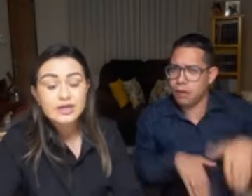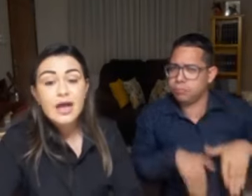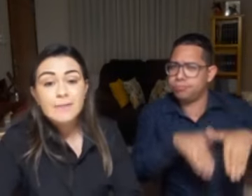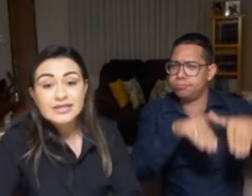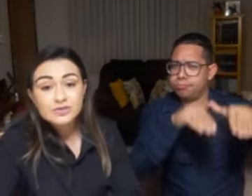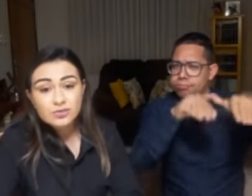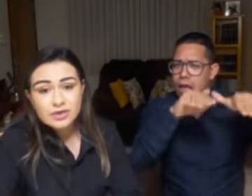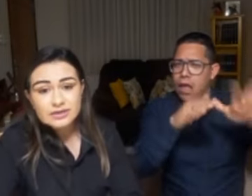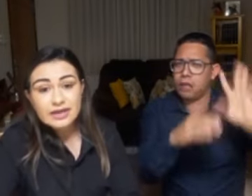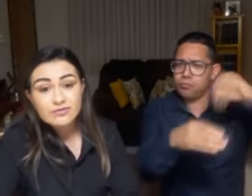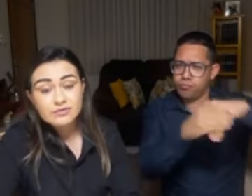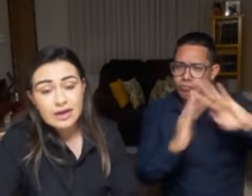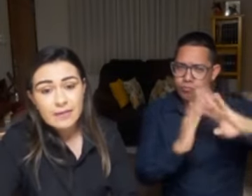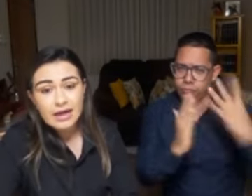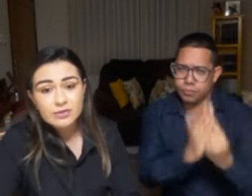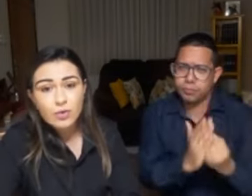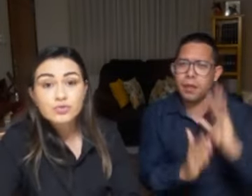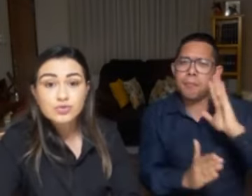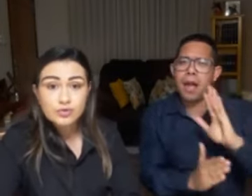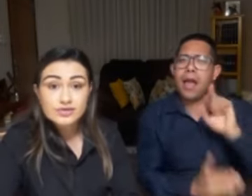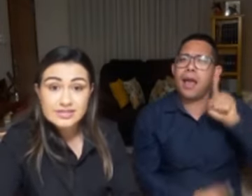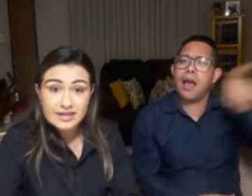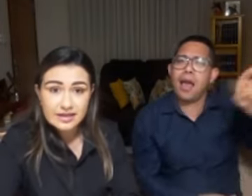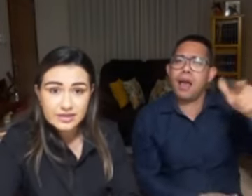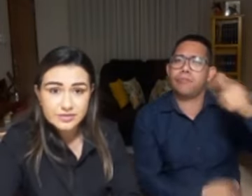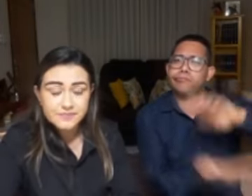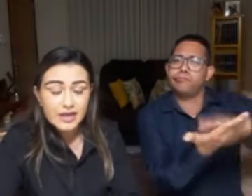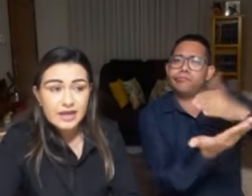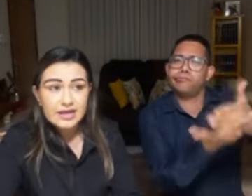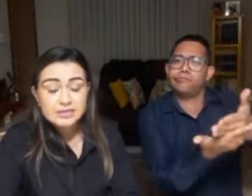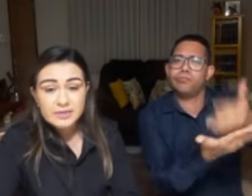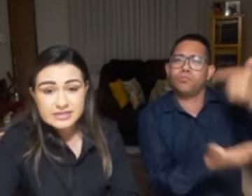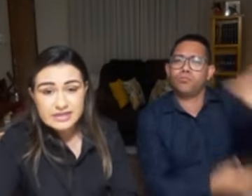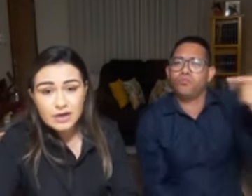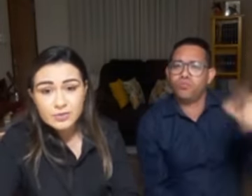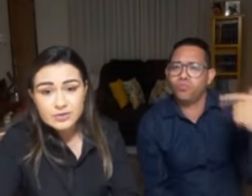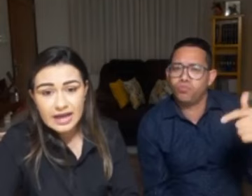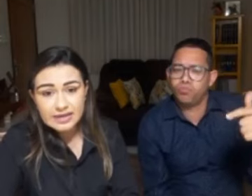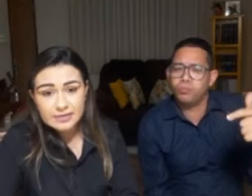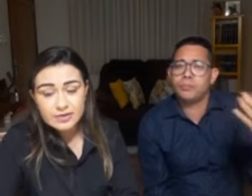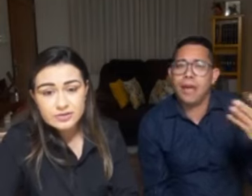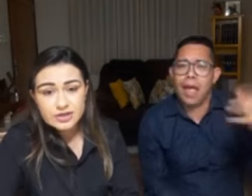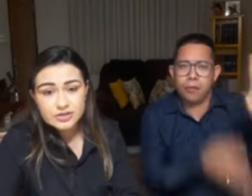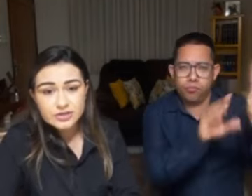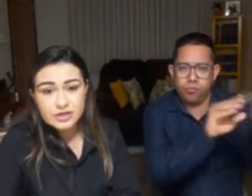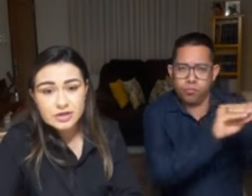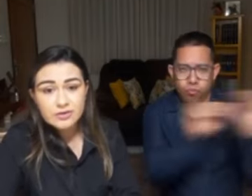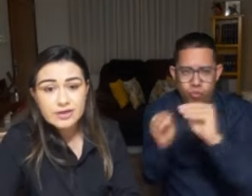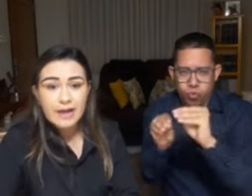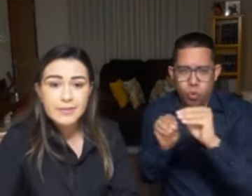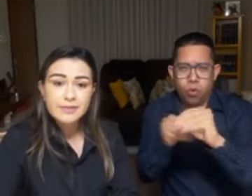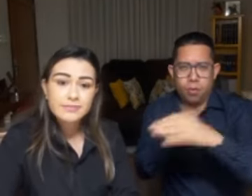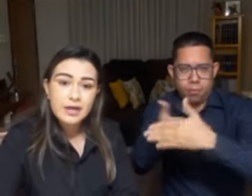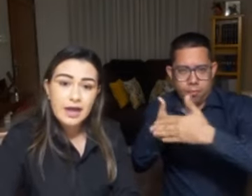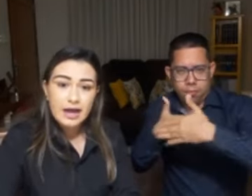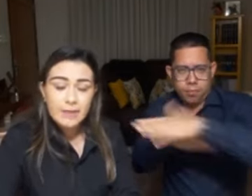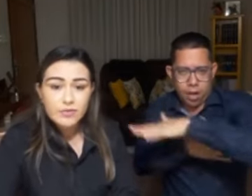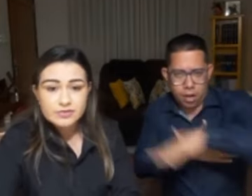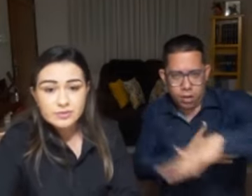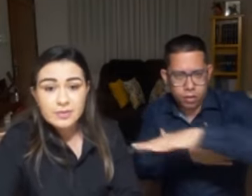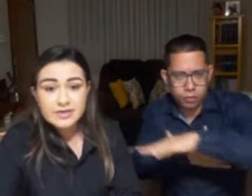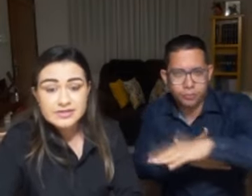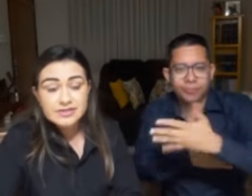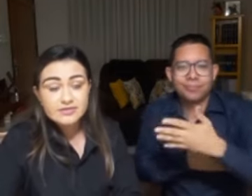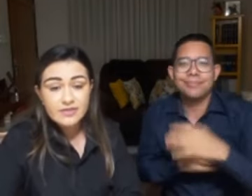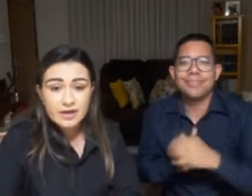igreja, mas nunca teve um trabalho com surdos nessa igreja. E eles precisaram mudar aqui para a nossa região, e a mãe acabou